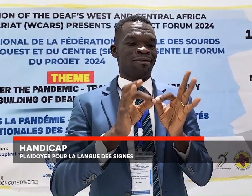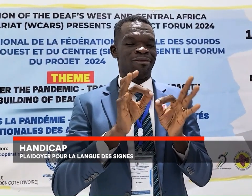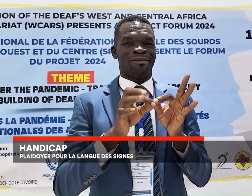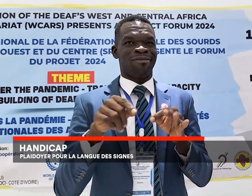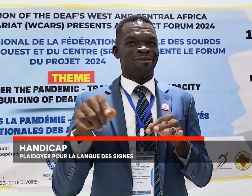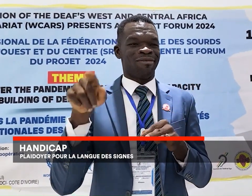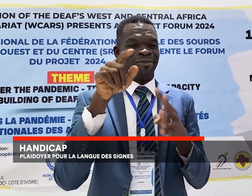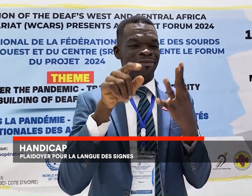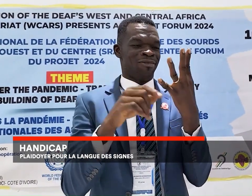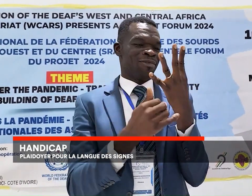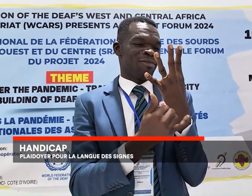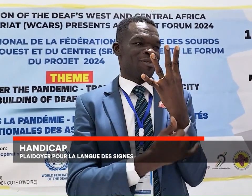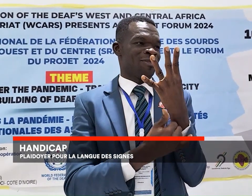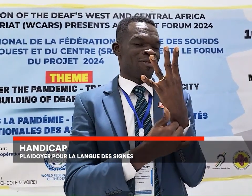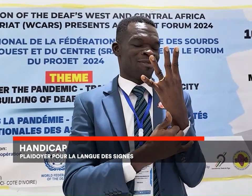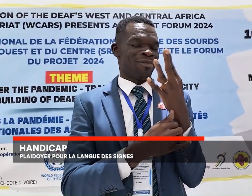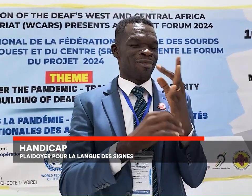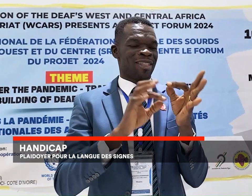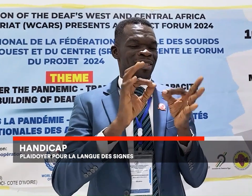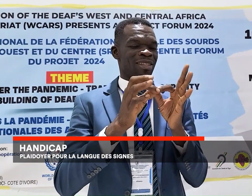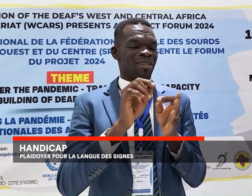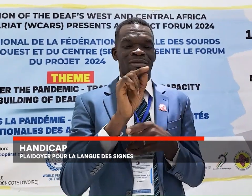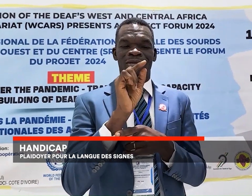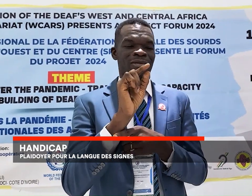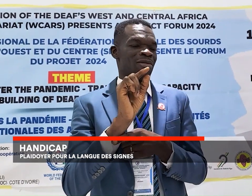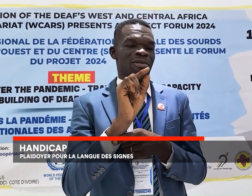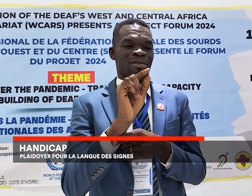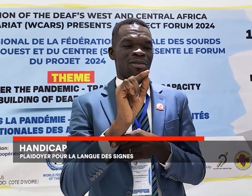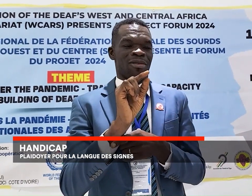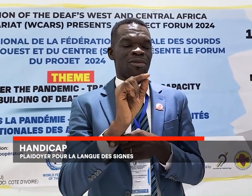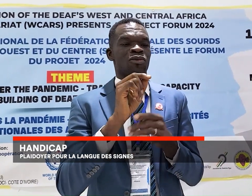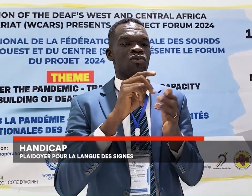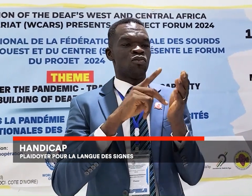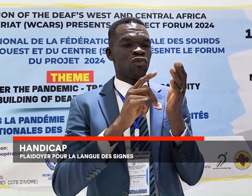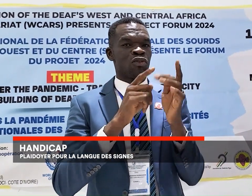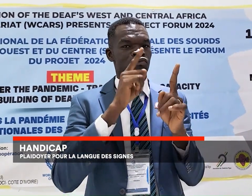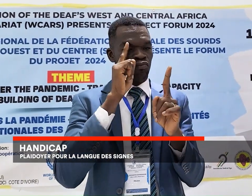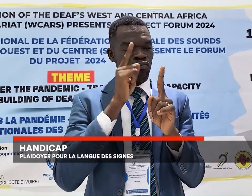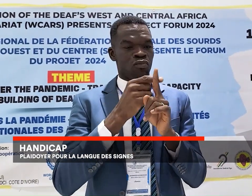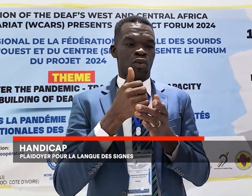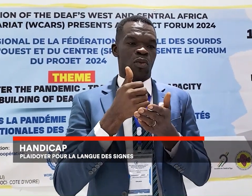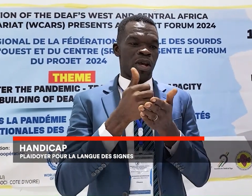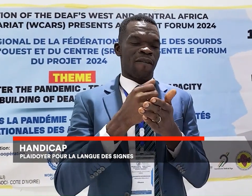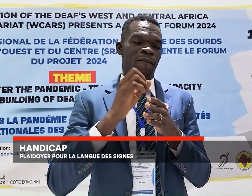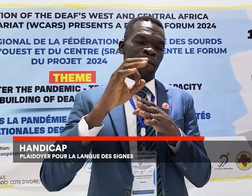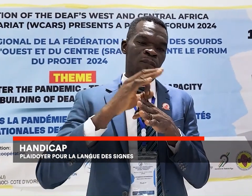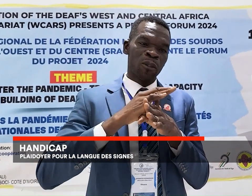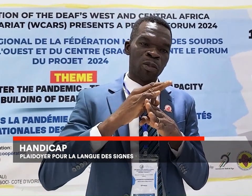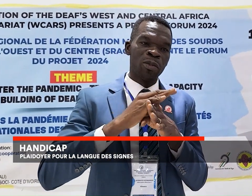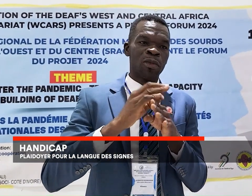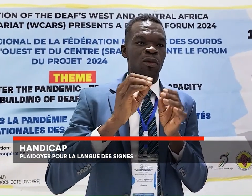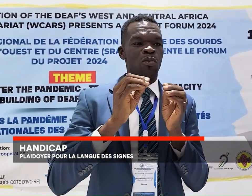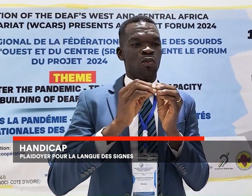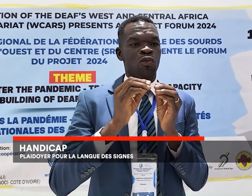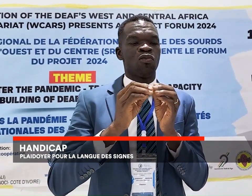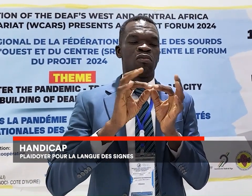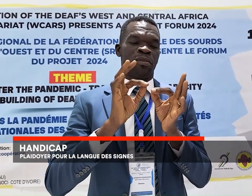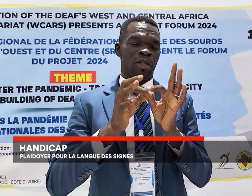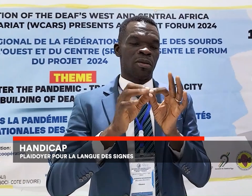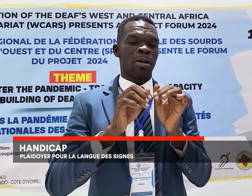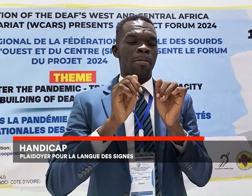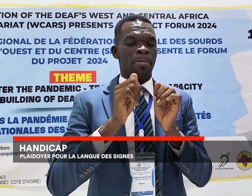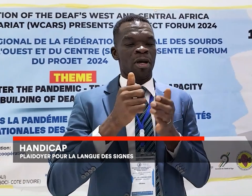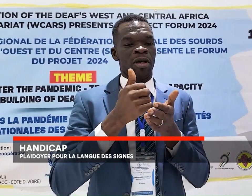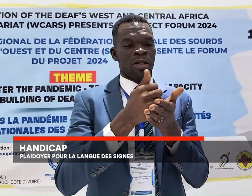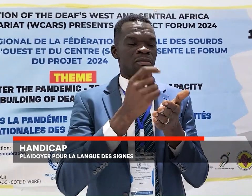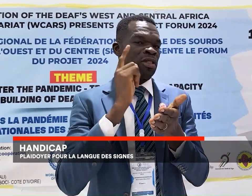Et aussi, les interprètes en langue des signes dans ces quatre pays, le niveau est vraiment très bas et donc il